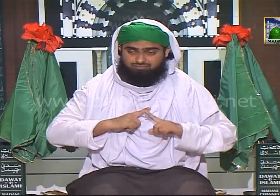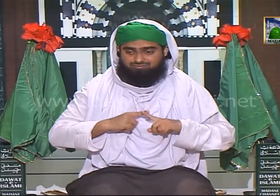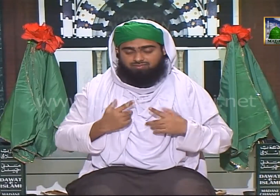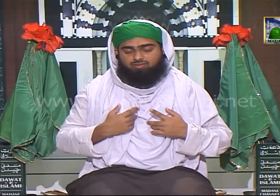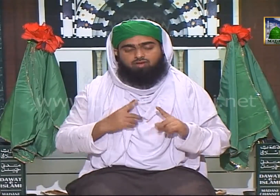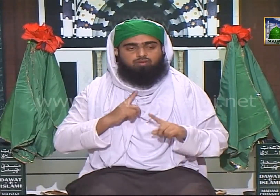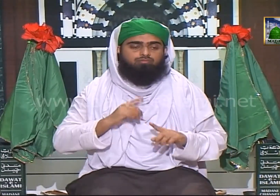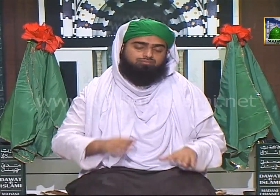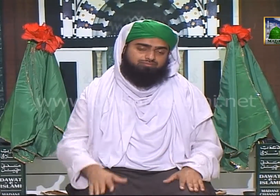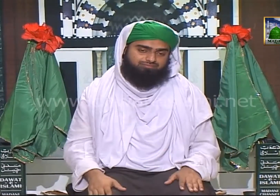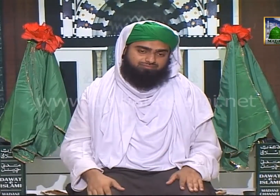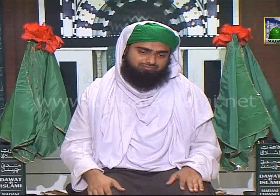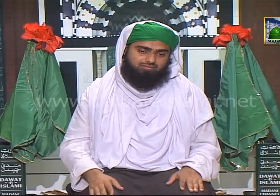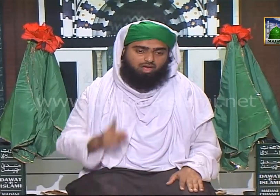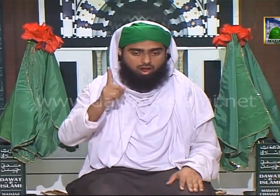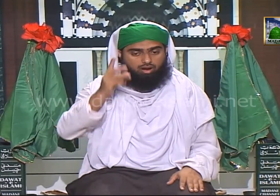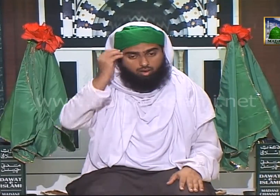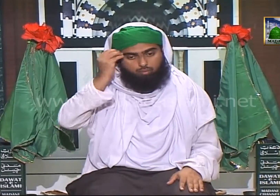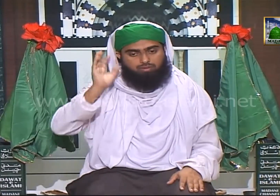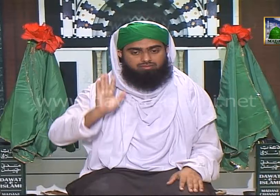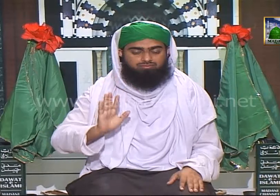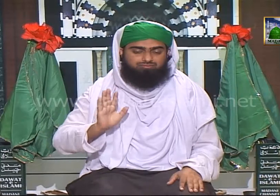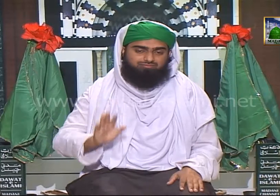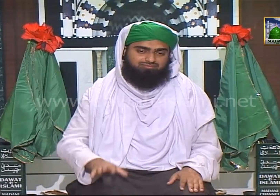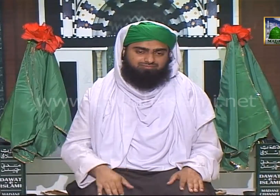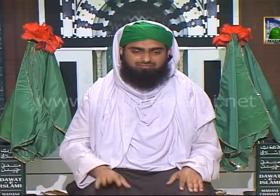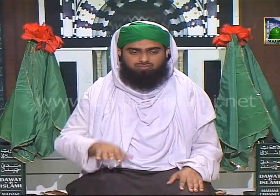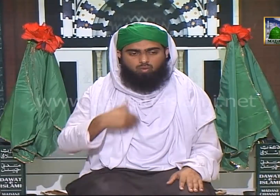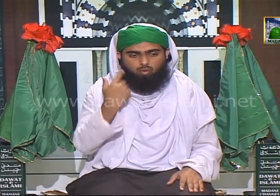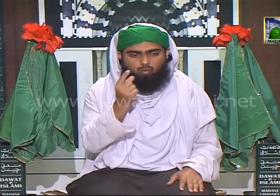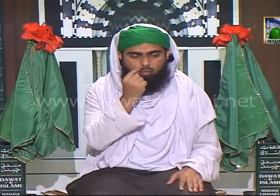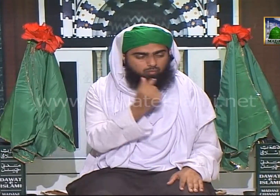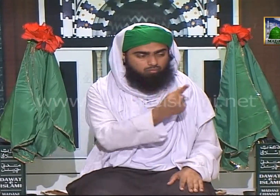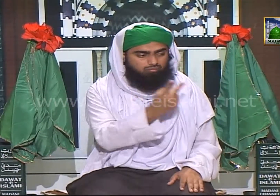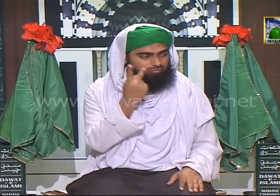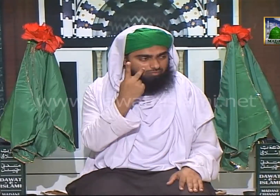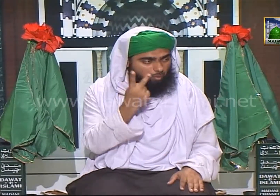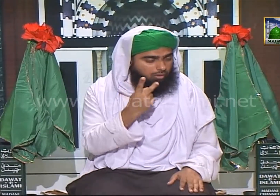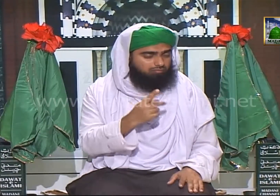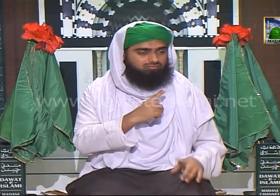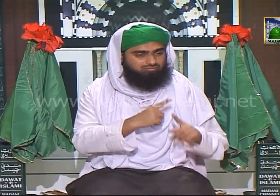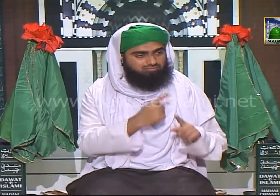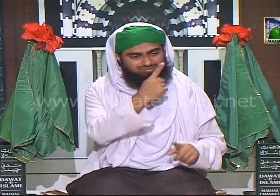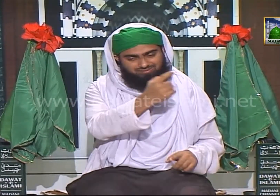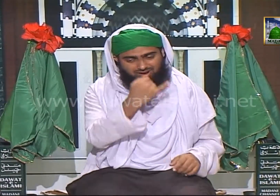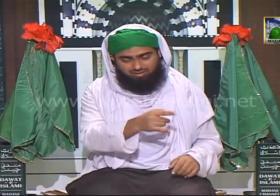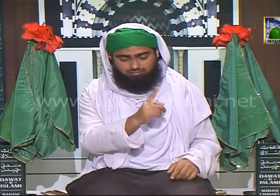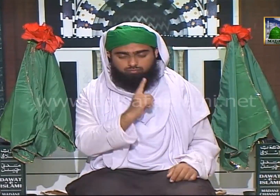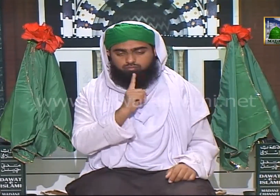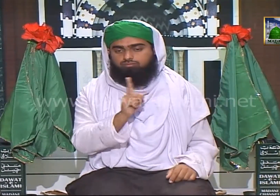میں جانتا ہوں یا میرا اللہ جانتا، آپ تھوڑی جانتے. تو کسی کے بارے میں بدگمانی کرنے کی بھی آپ کو اجازت نہیں ہے. میں تو ایسے عرض کر رہا ہوں کہ اگر